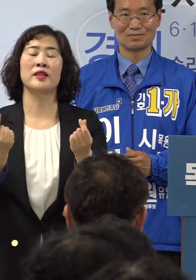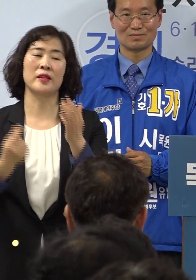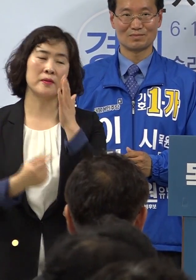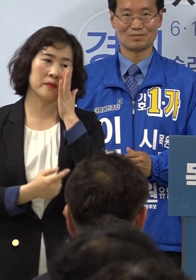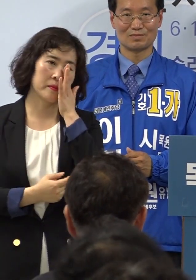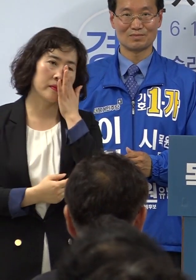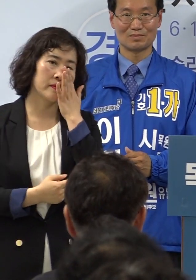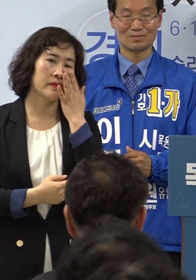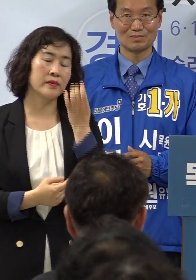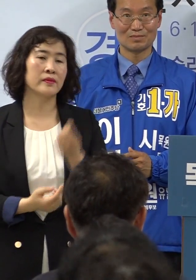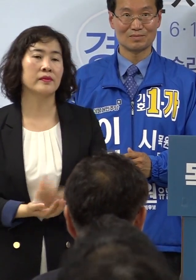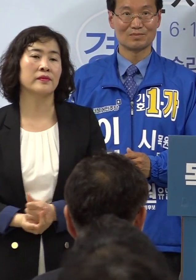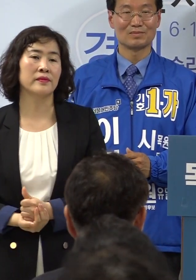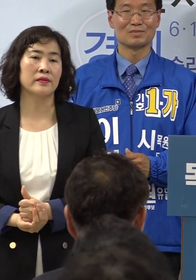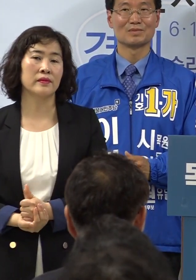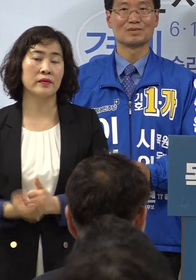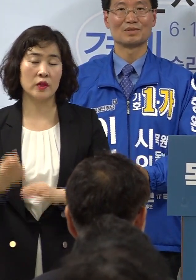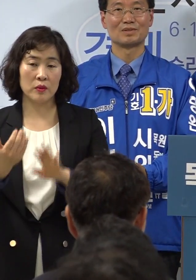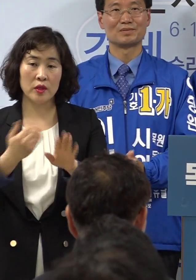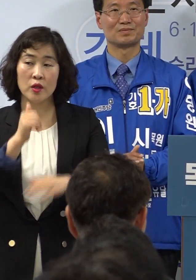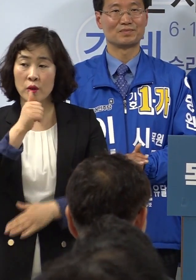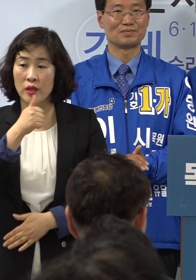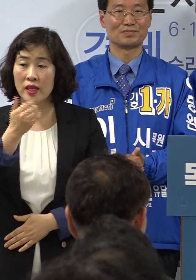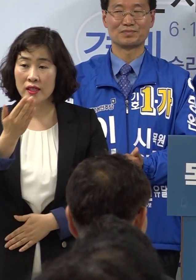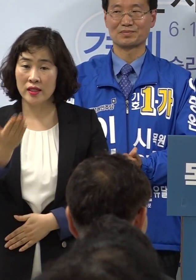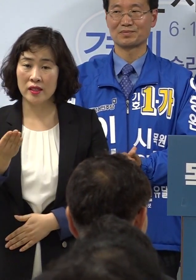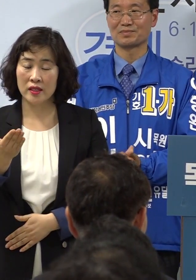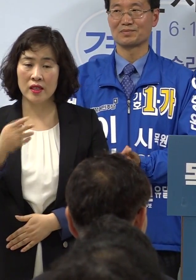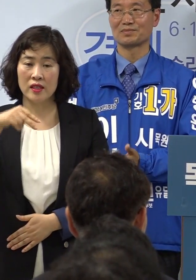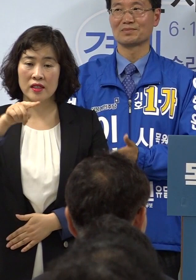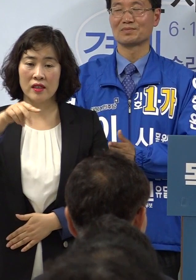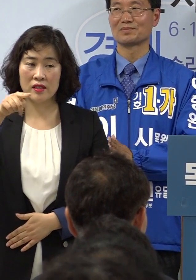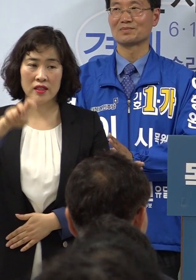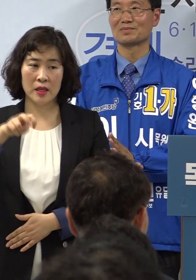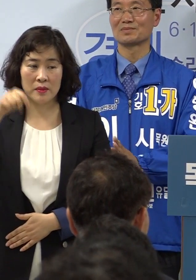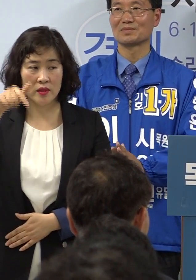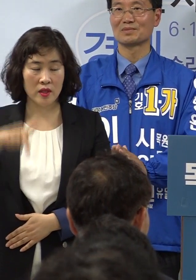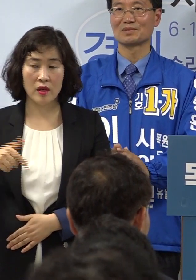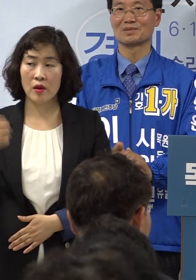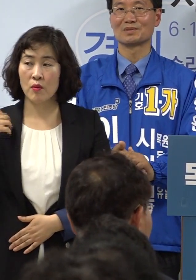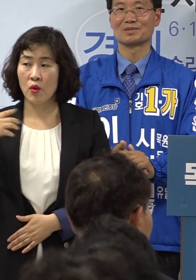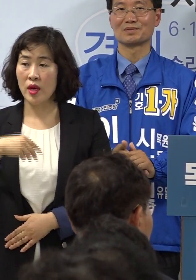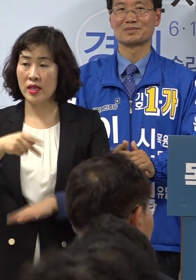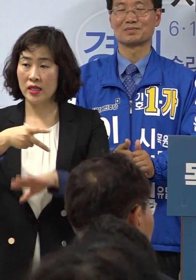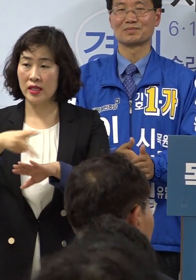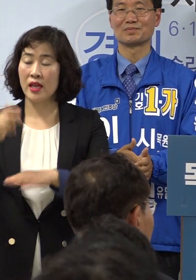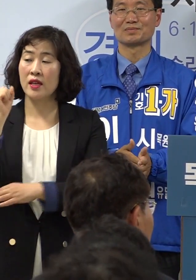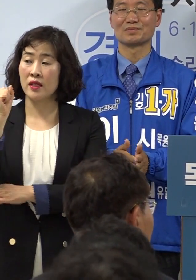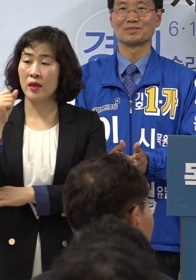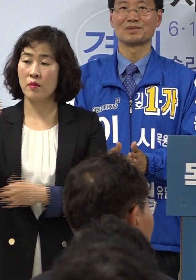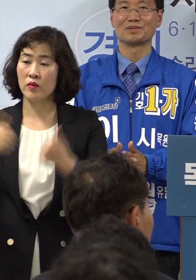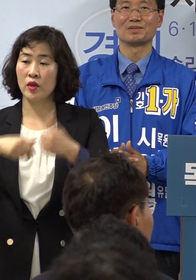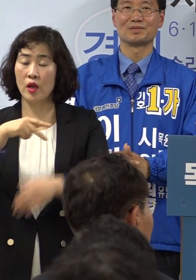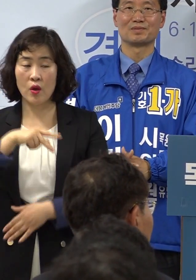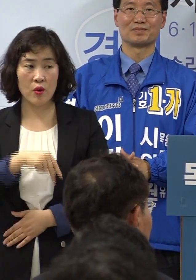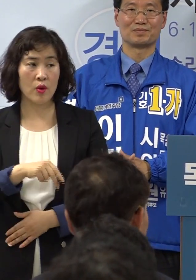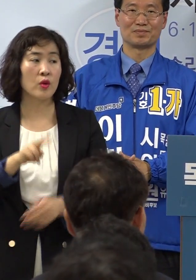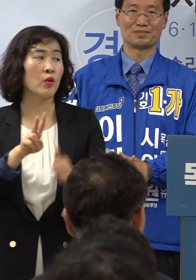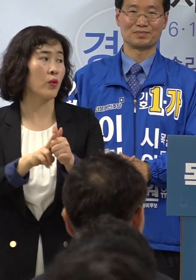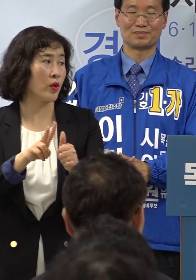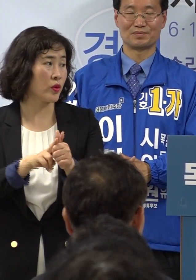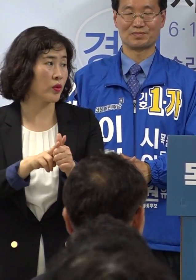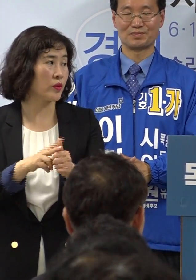자리입니다. 그래서 아까 소개한 서삼석 무한신앙영암 국회의원